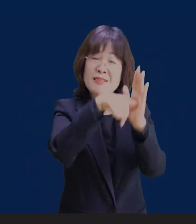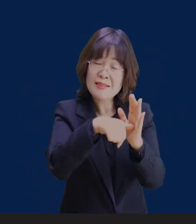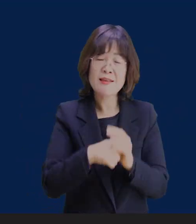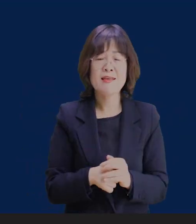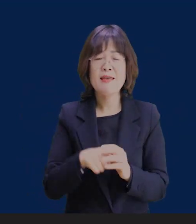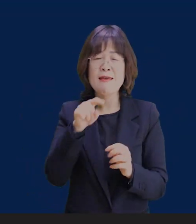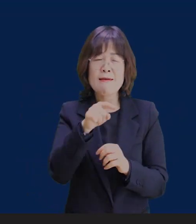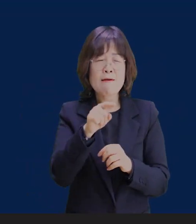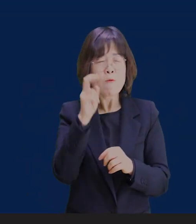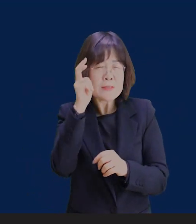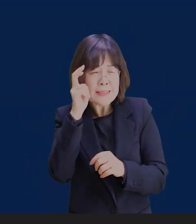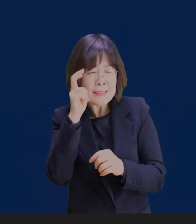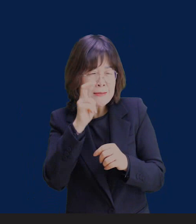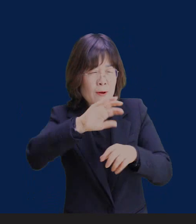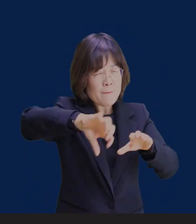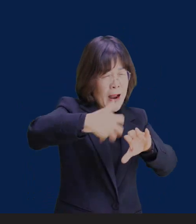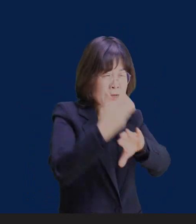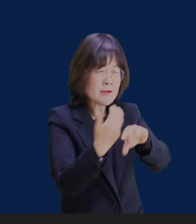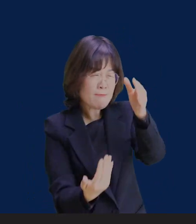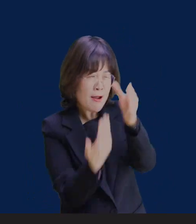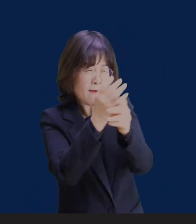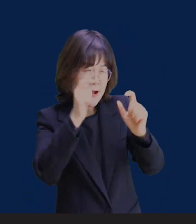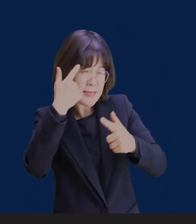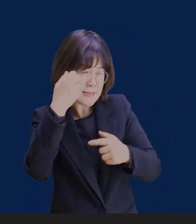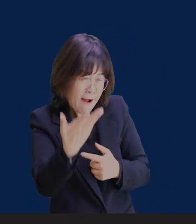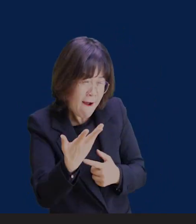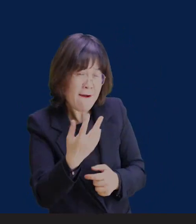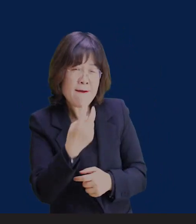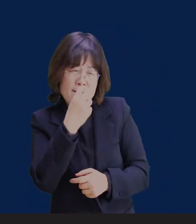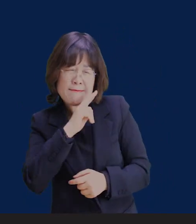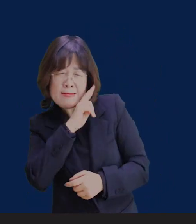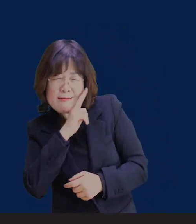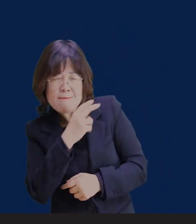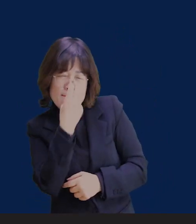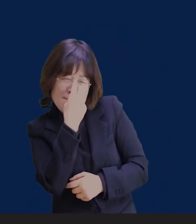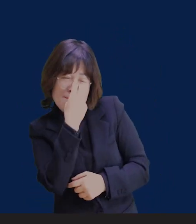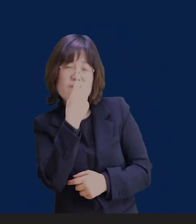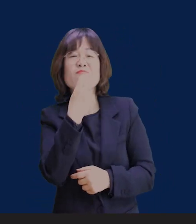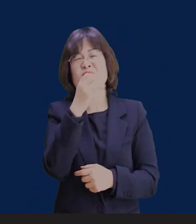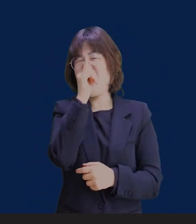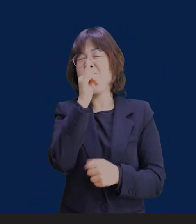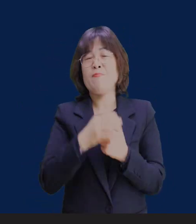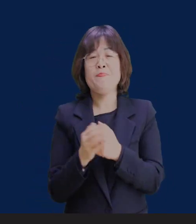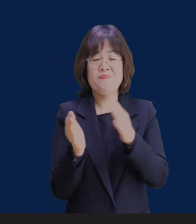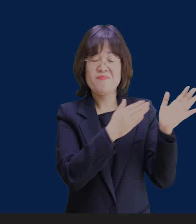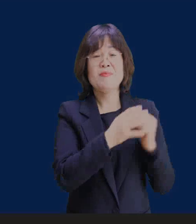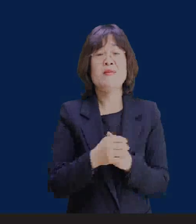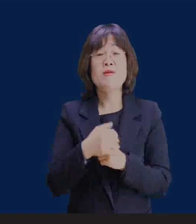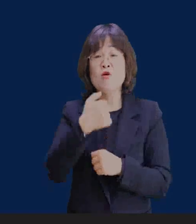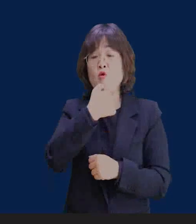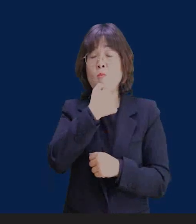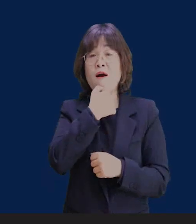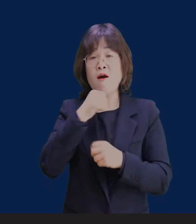모여드는 이때야말로 밀날이 일어날 가능성이 가장 높았기 때문입니다. 당시 헤롯궁